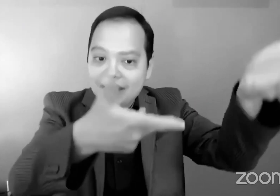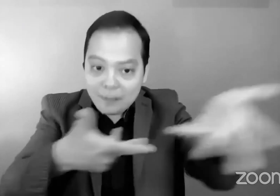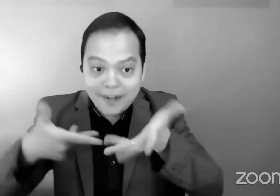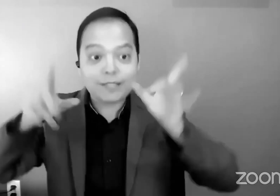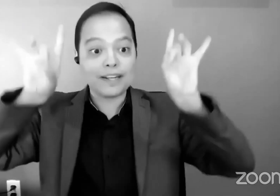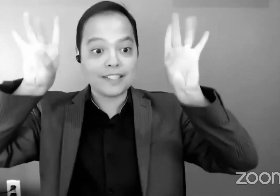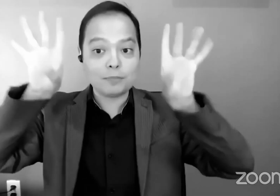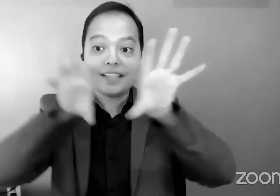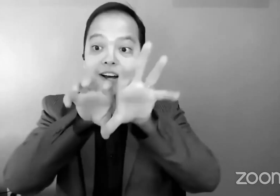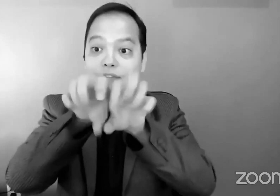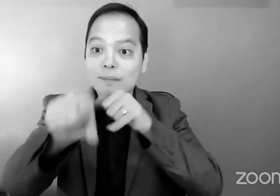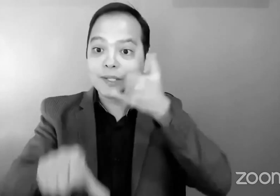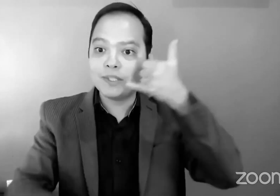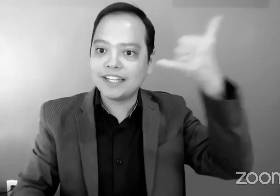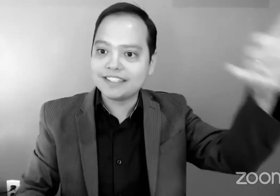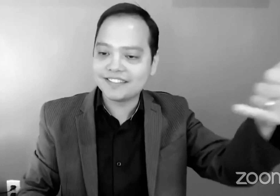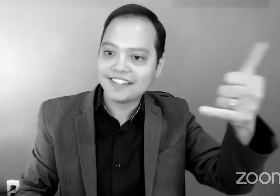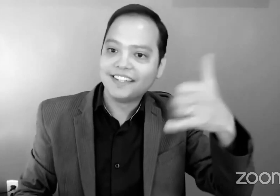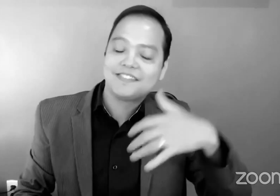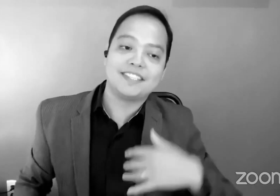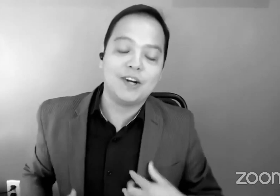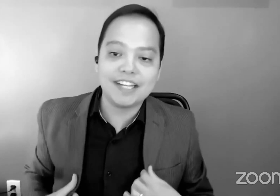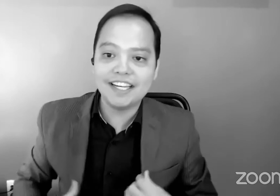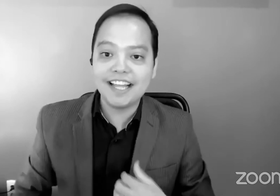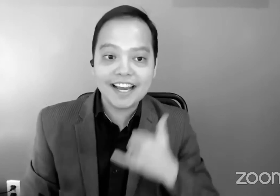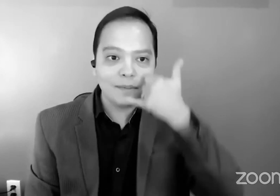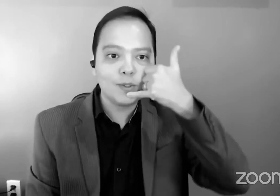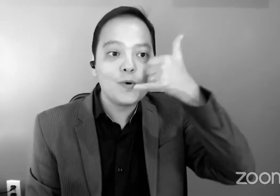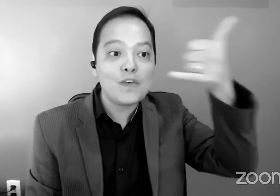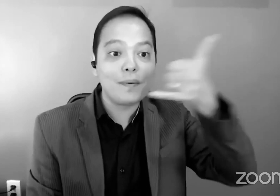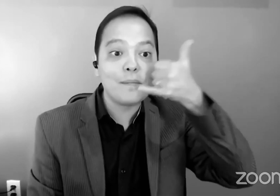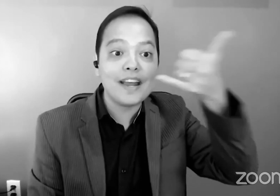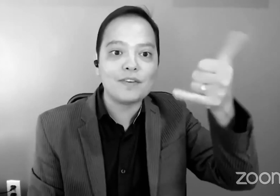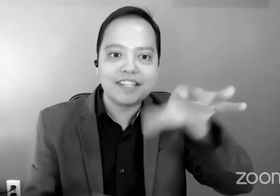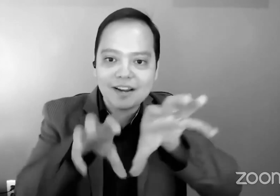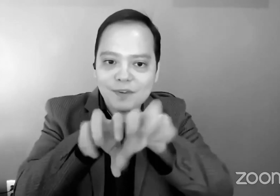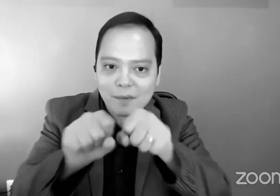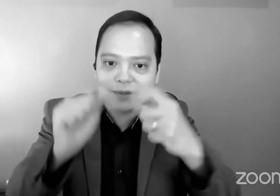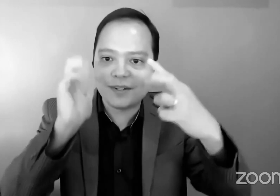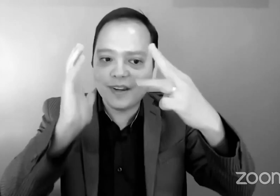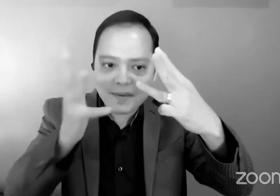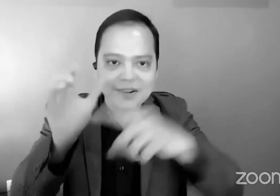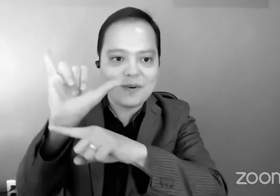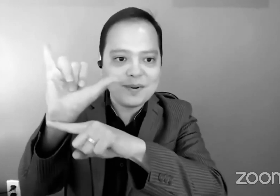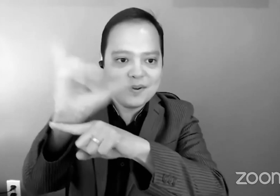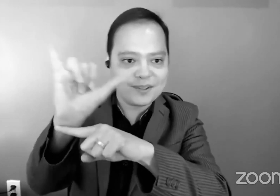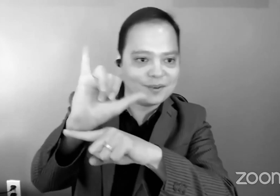uma participação especial na formatura, hein? Faz igual naquele telegrama do Gugu. Fala, parabéns, você está na formatura do Libras ao Cubo no